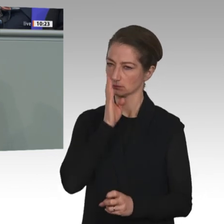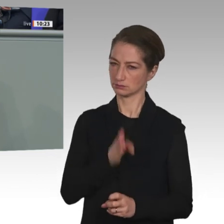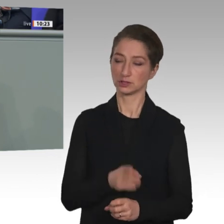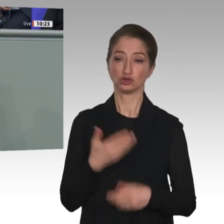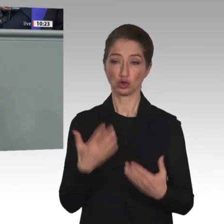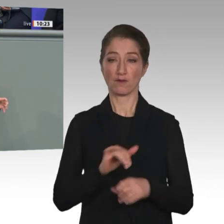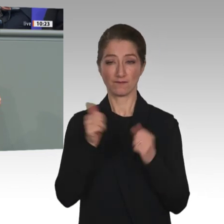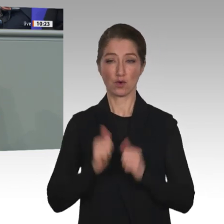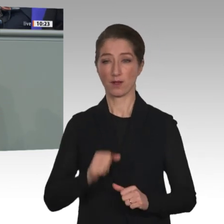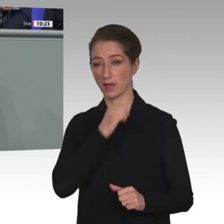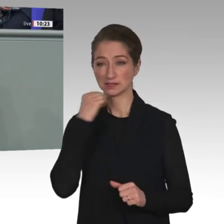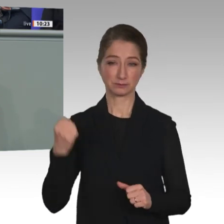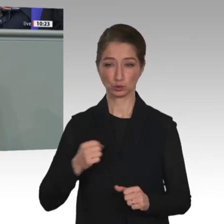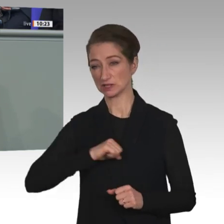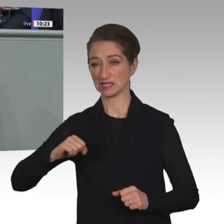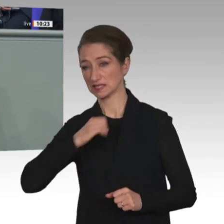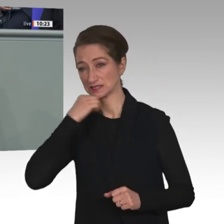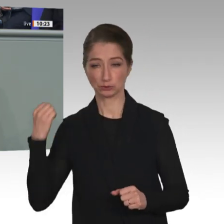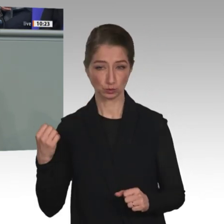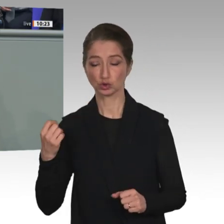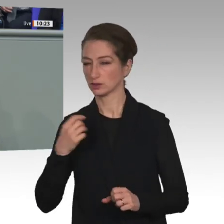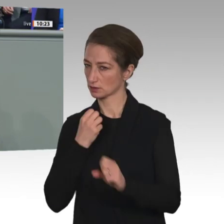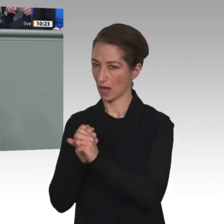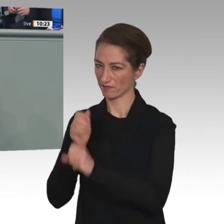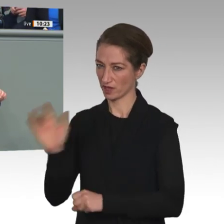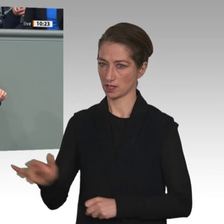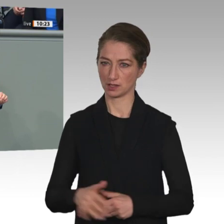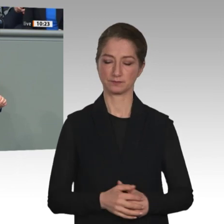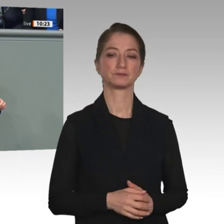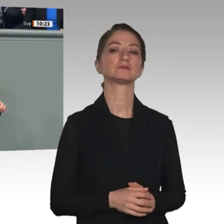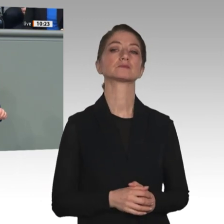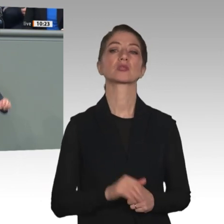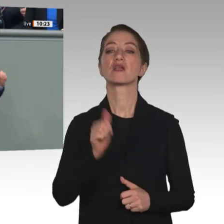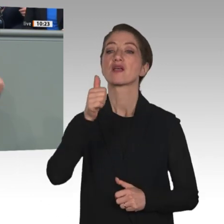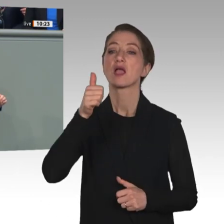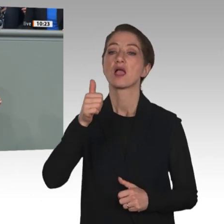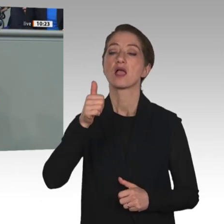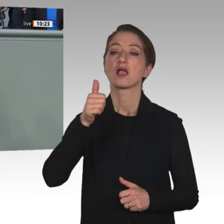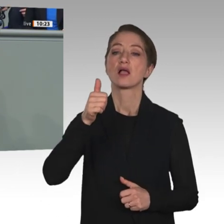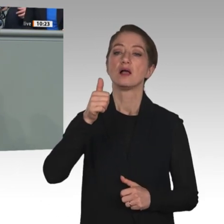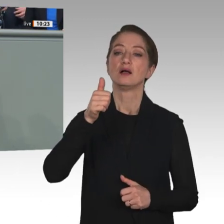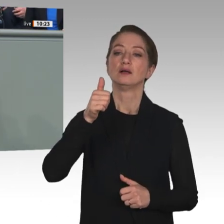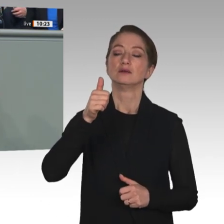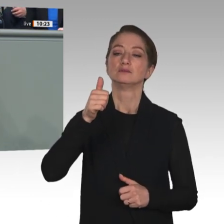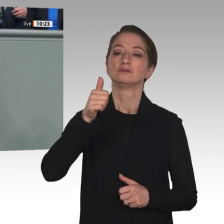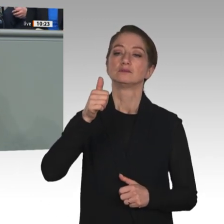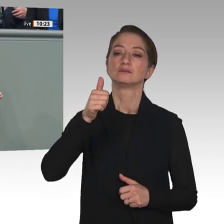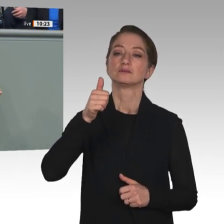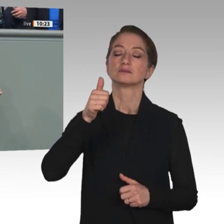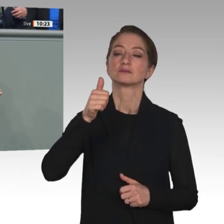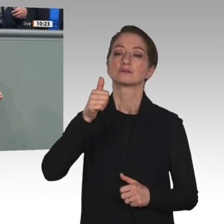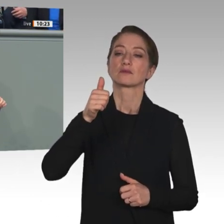von Extremismus und Rechtsextremismus bekämpfen werden. Diejenigen, die als Protagonisten, auch